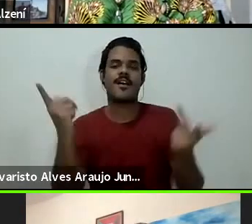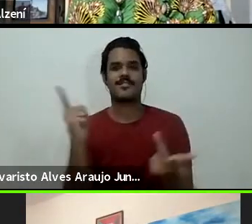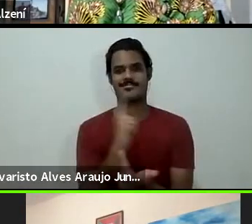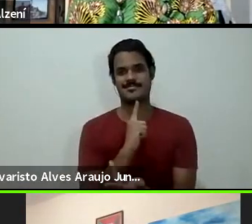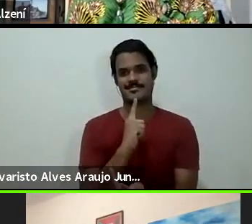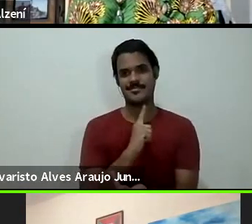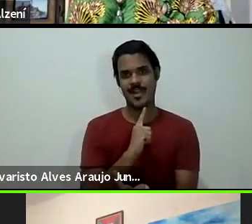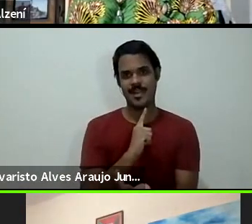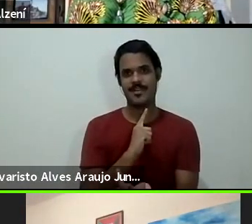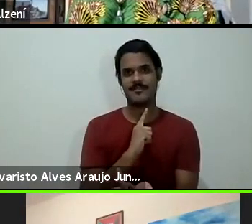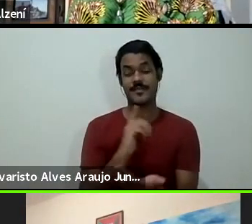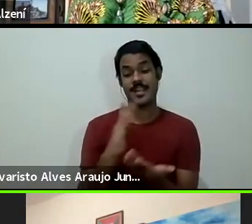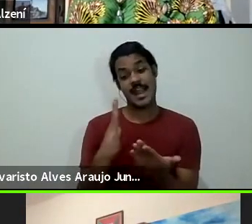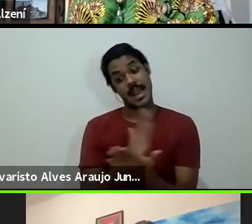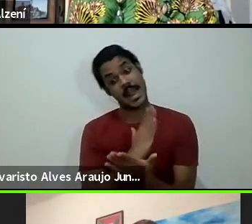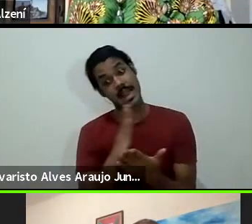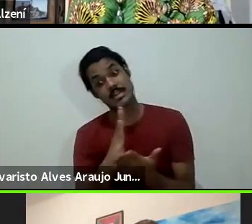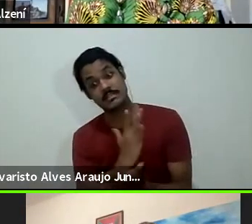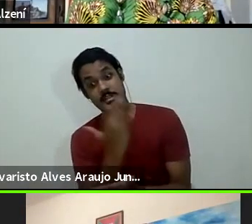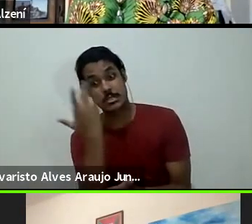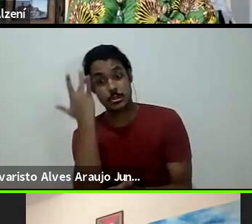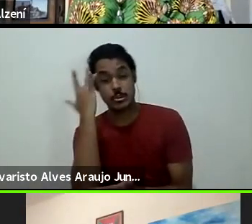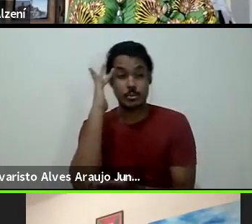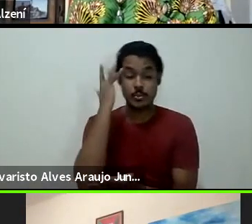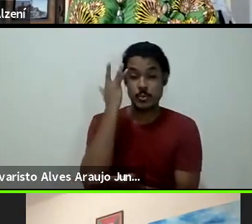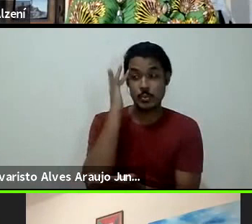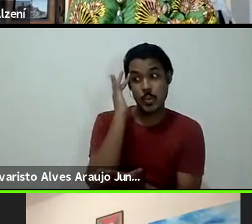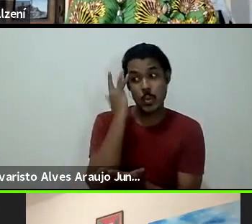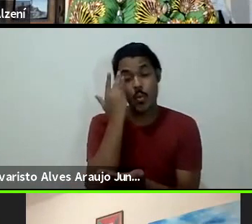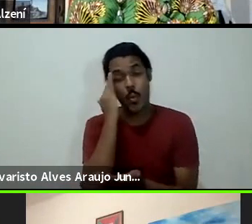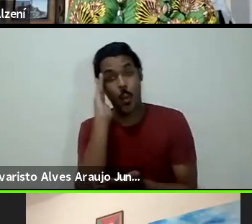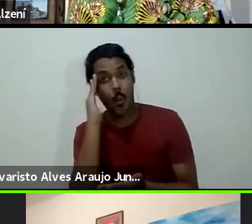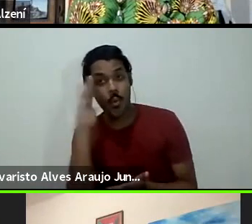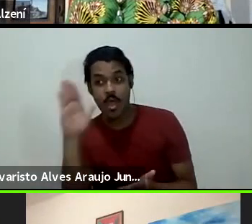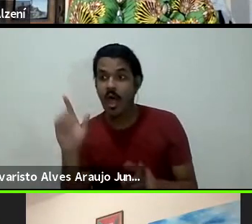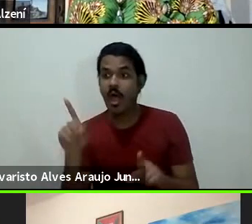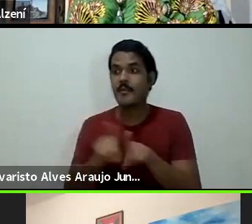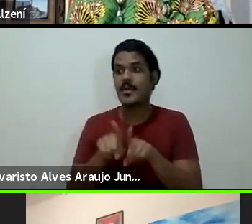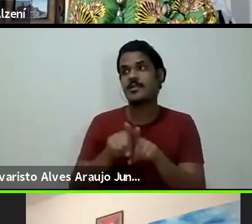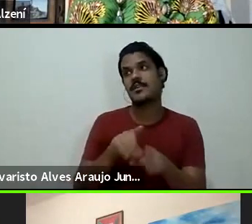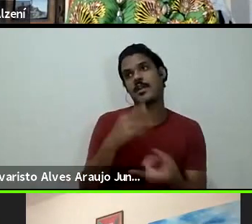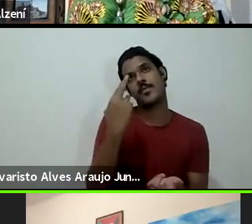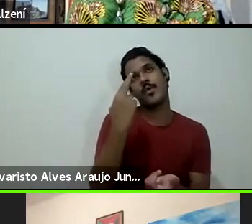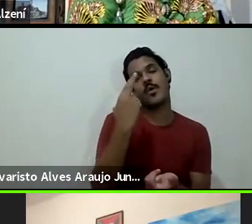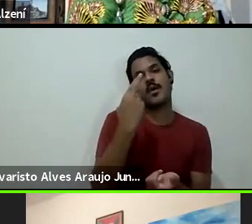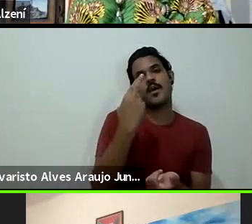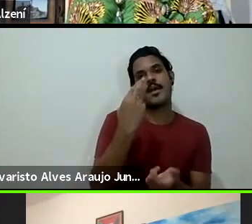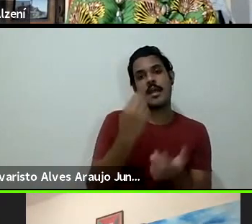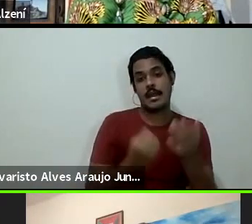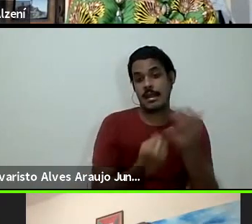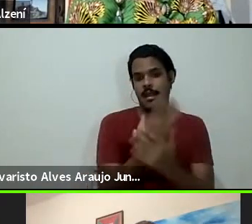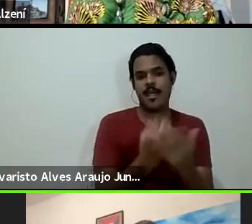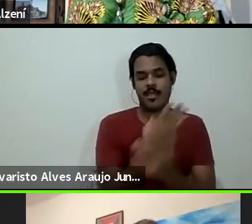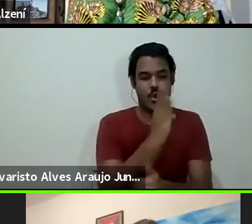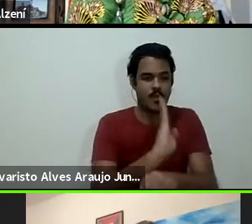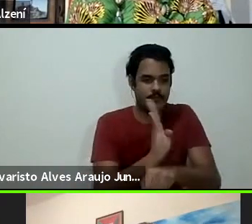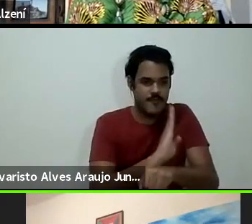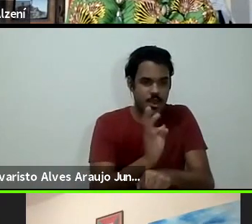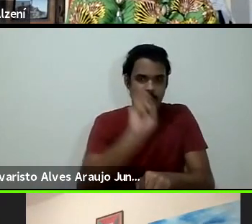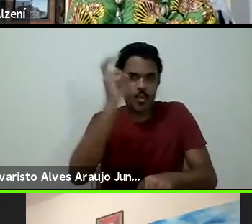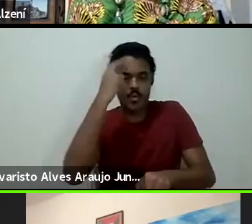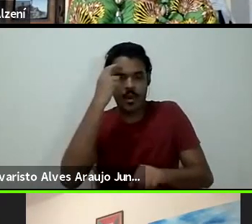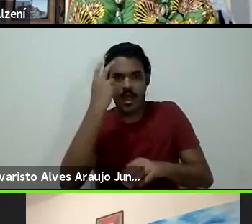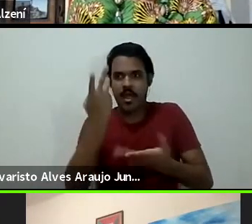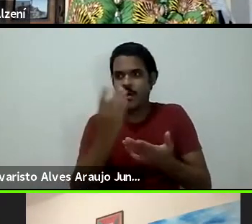é a compreensão de diretores e diretoras de cinema, de produtores e produtoras culturais. Não é. Às vezes, a